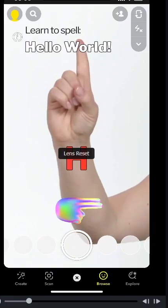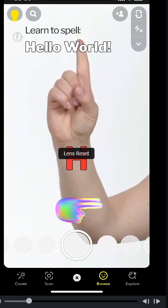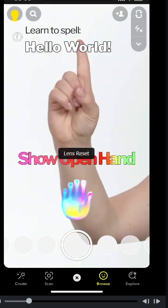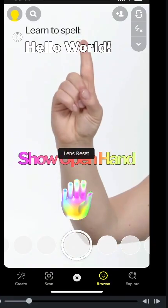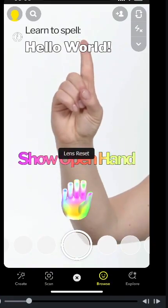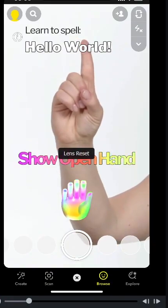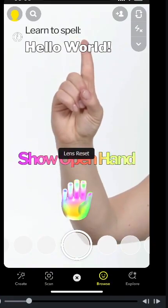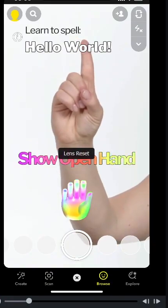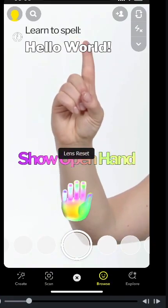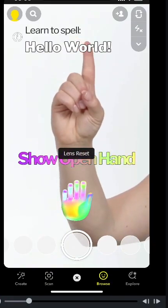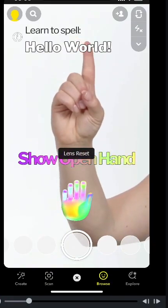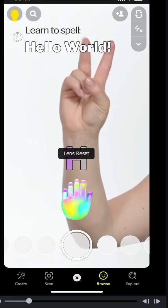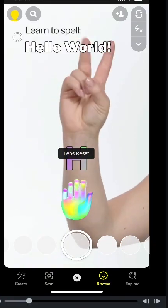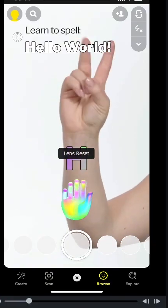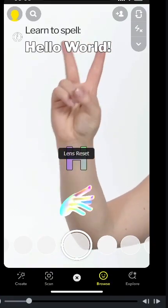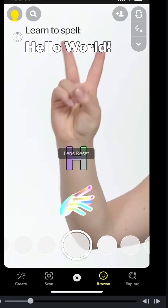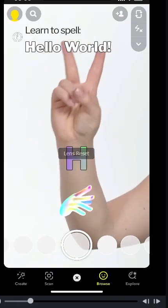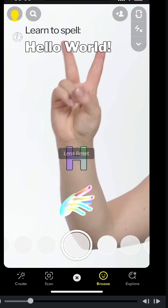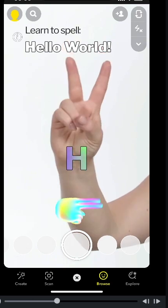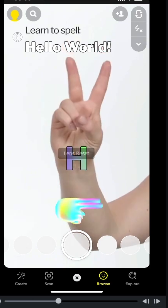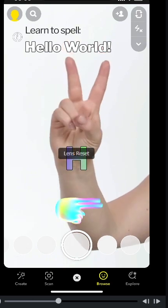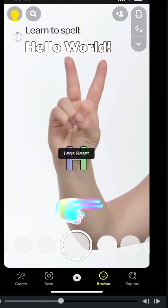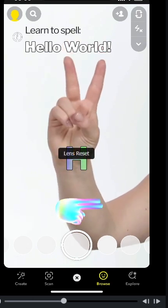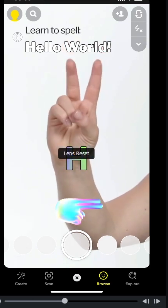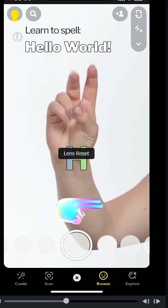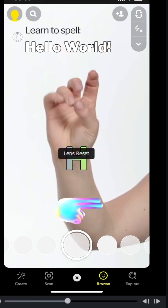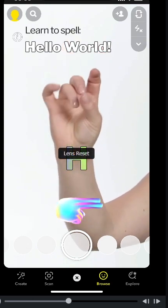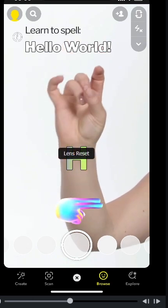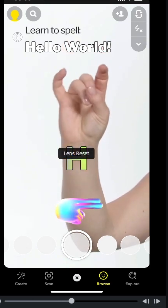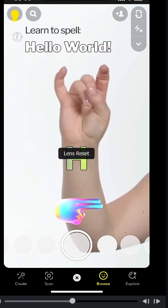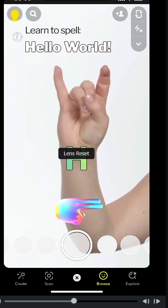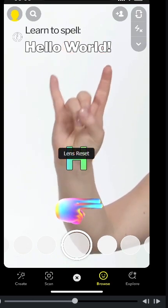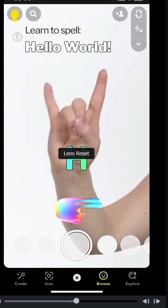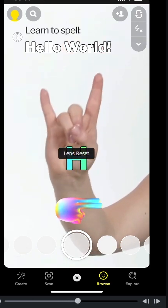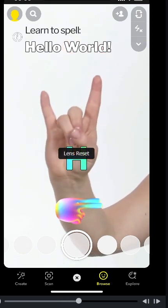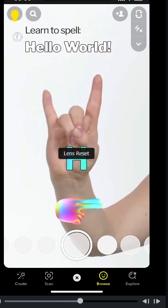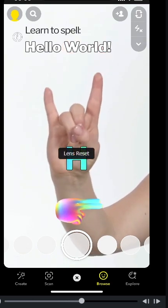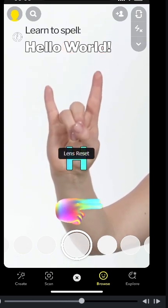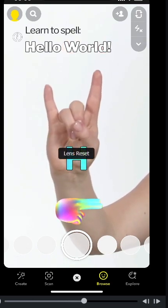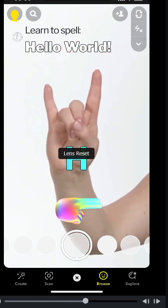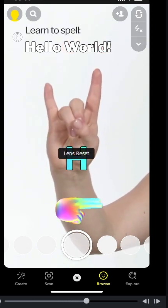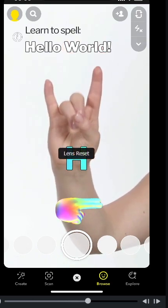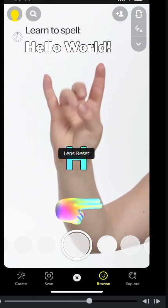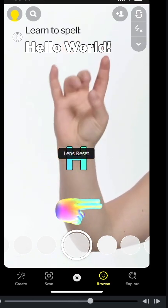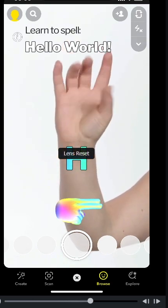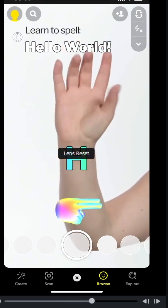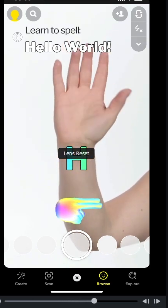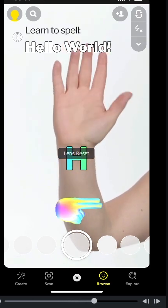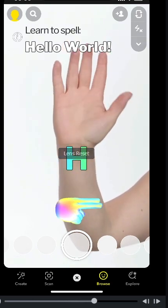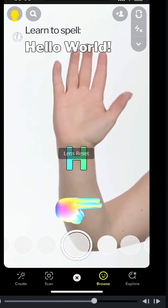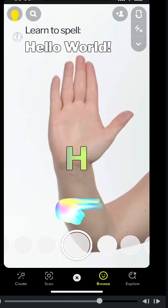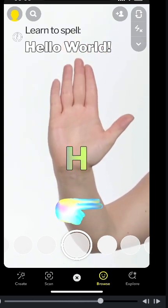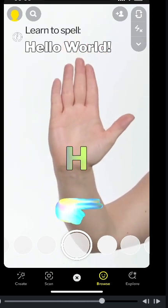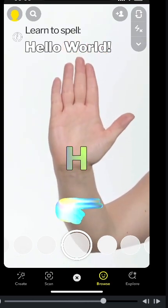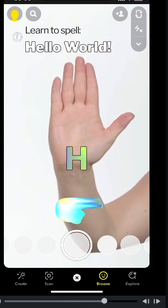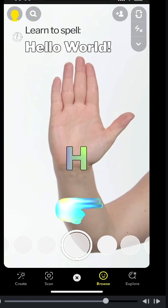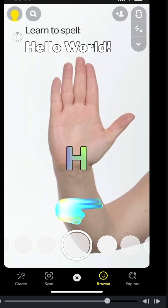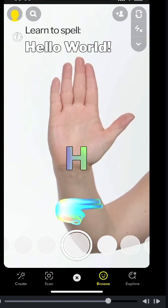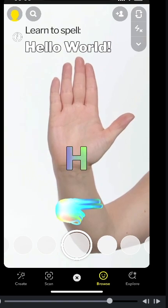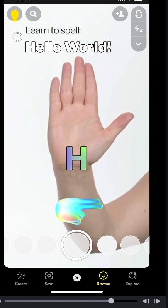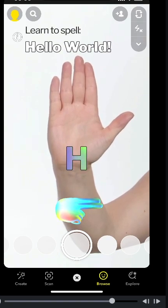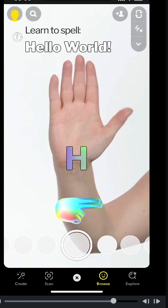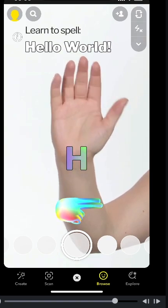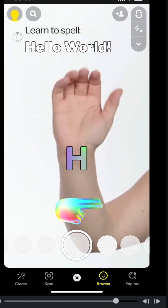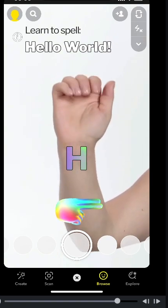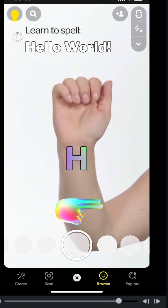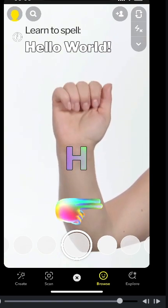Actualmente dentro de la plantilla tiene el ejemplo Spell a Word activado y puedes entender que al generar una señal de